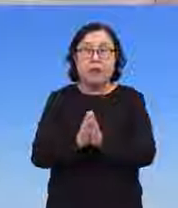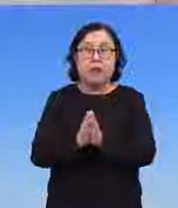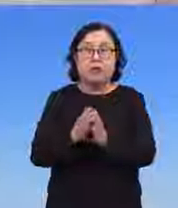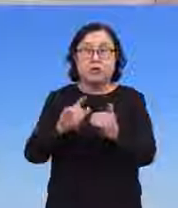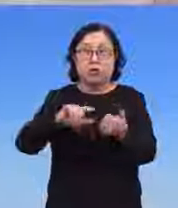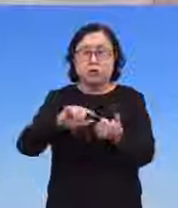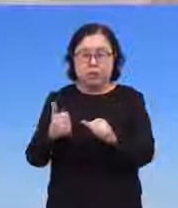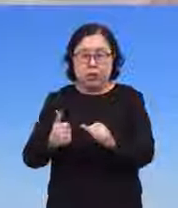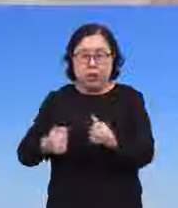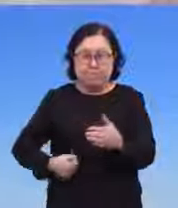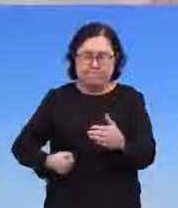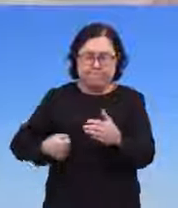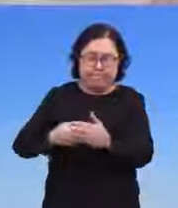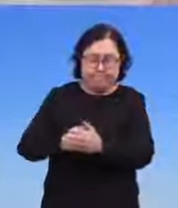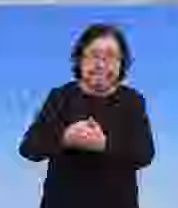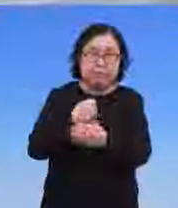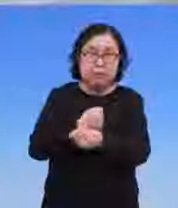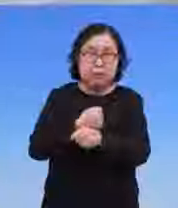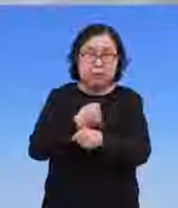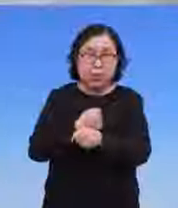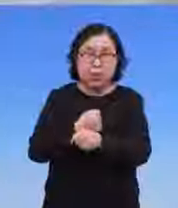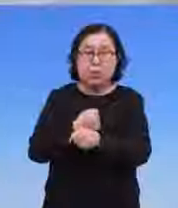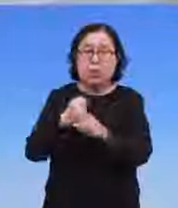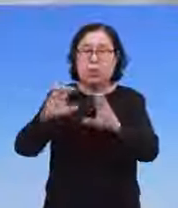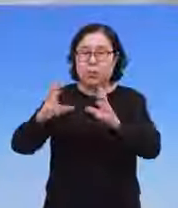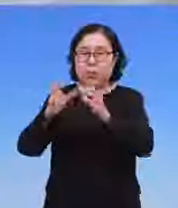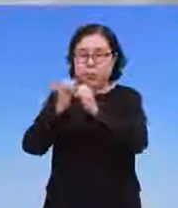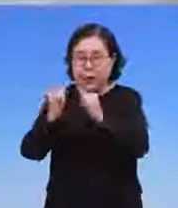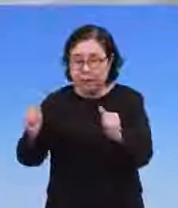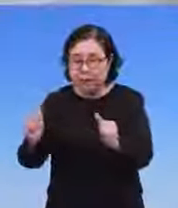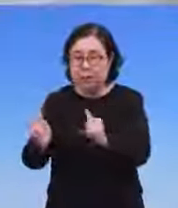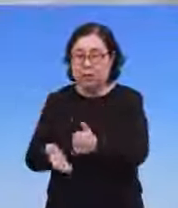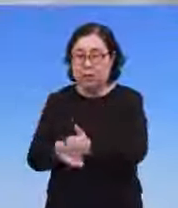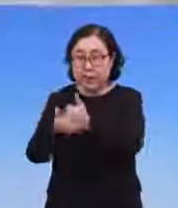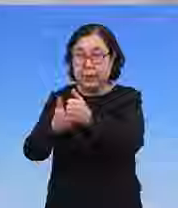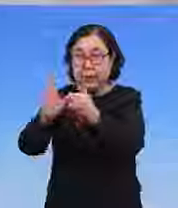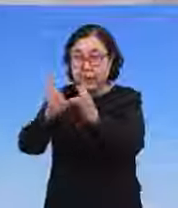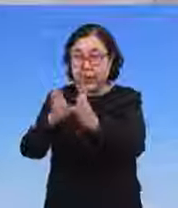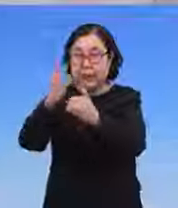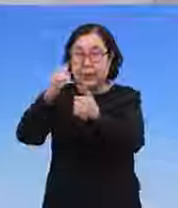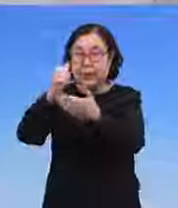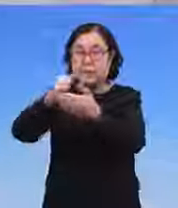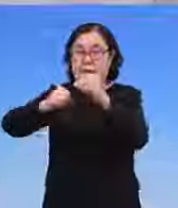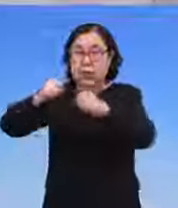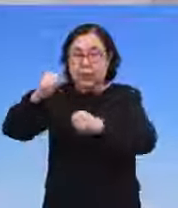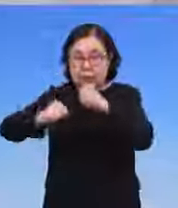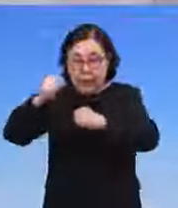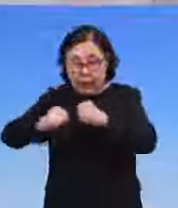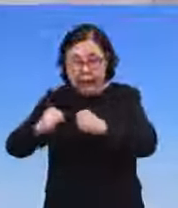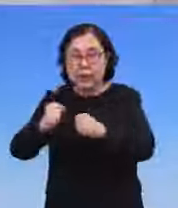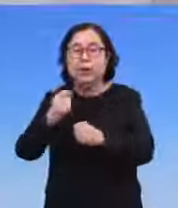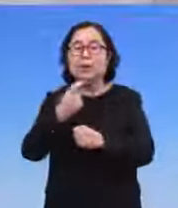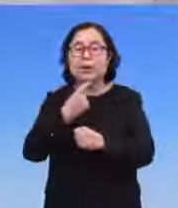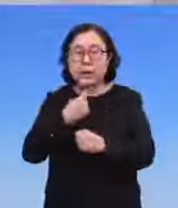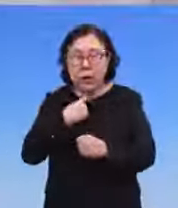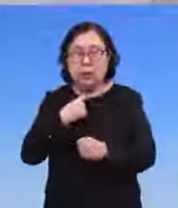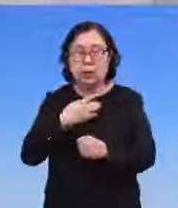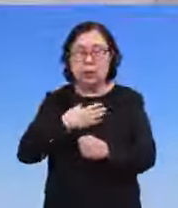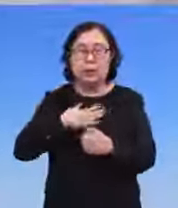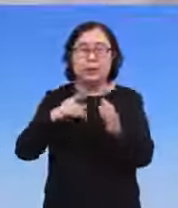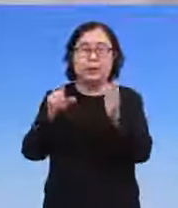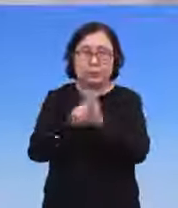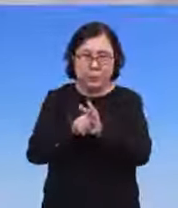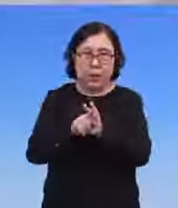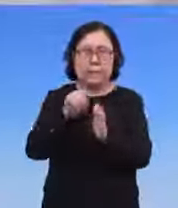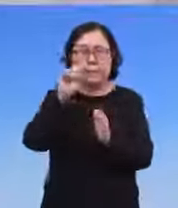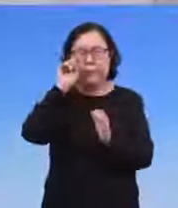거기에 하나님의 역사가 일어난다는 걸 그들이 경험했다고 저는 믿습니다. 그러니까 이런 것들을 지난 한 주 제가 이 책을